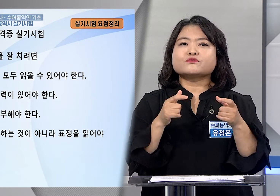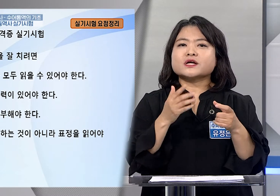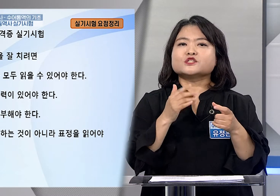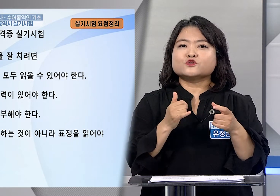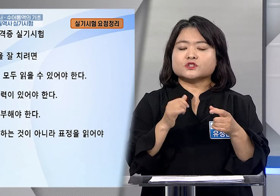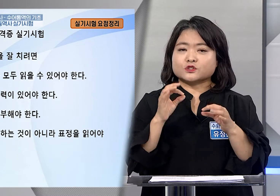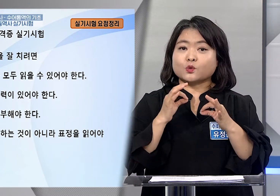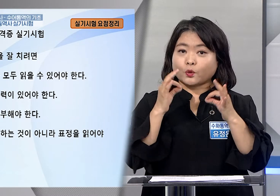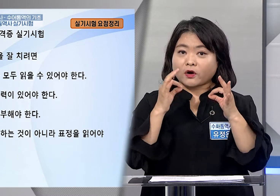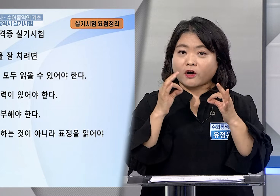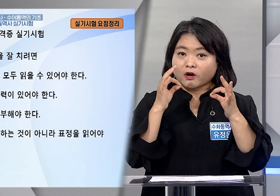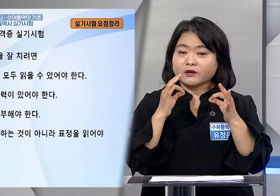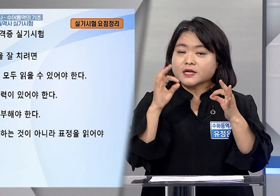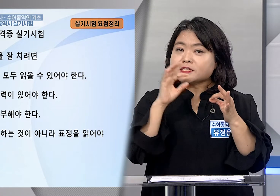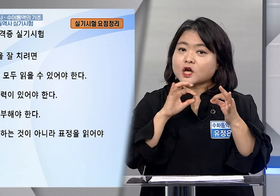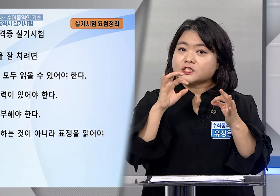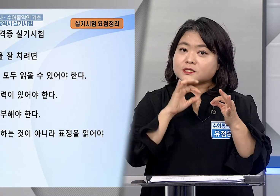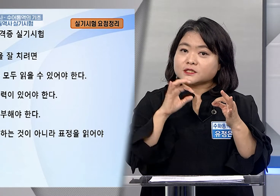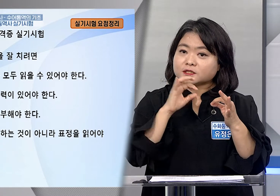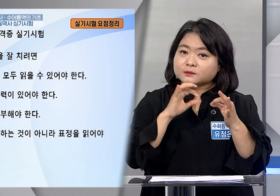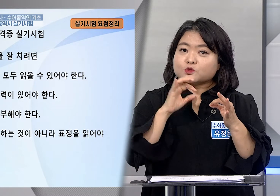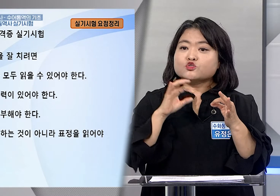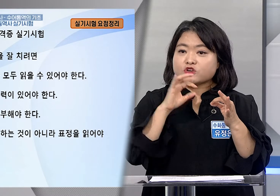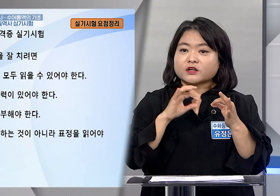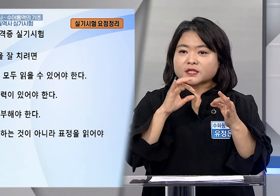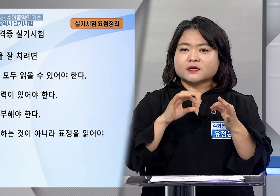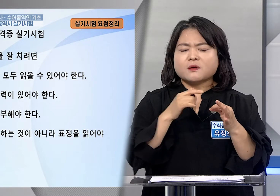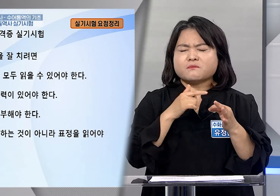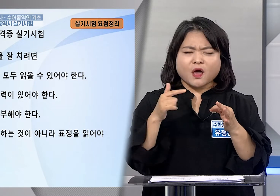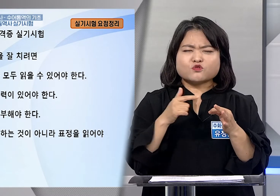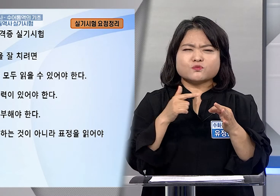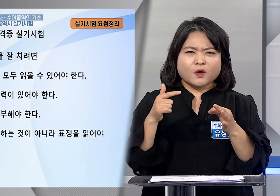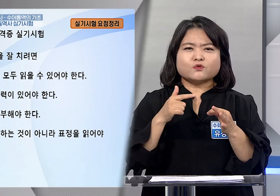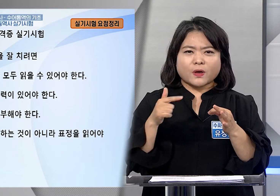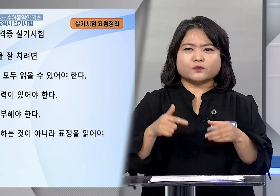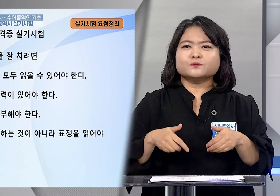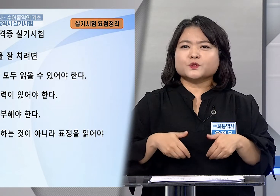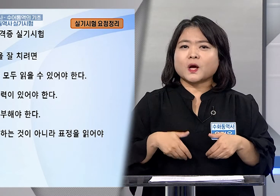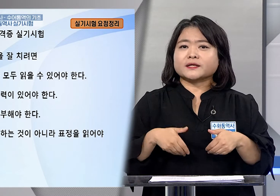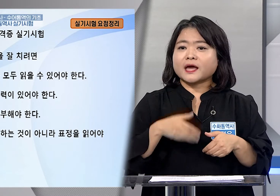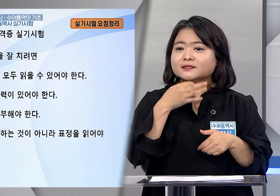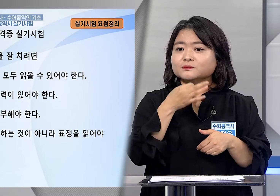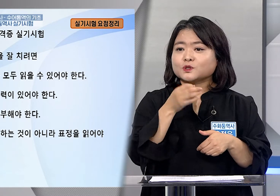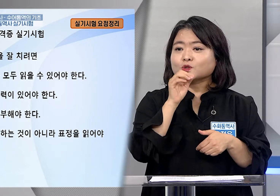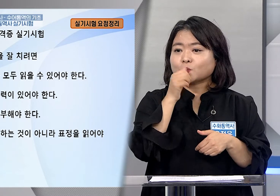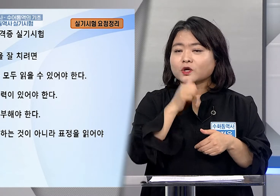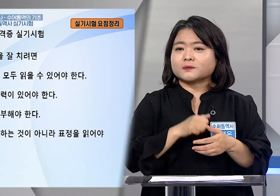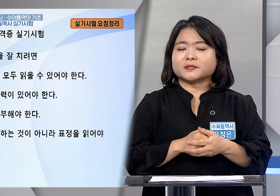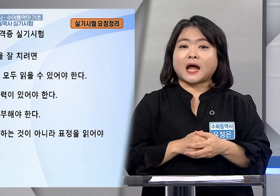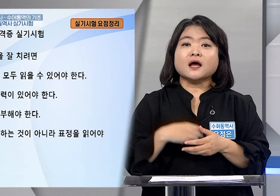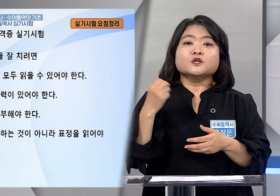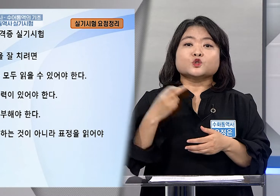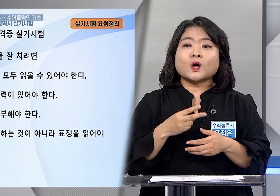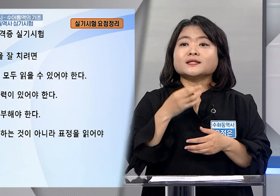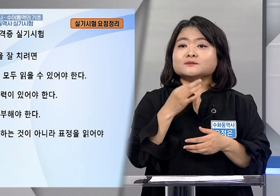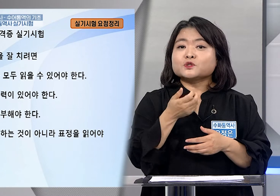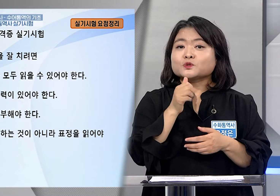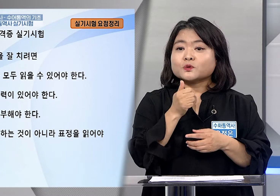풍부해질 수 있는 노력, 연습, 훈련이 매우 필요한 게 음성 통역입니다. 또한 음성